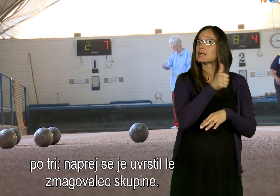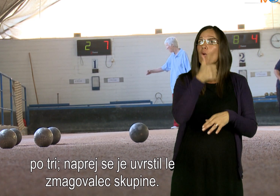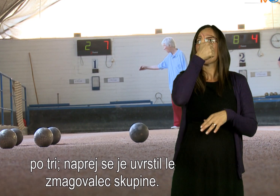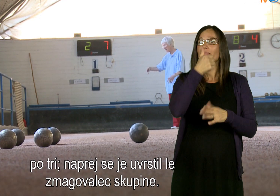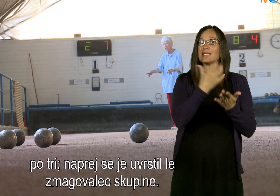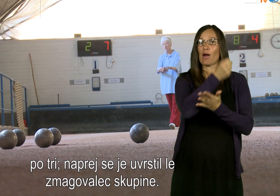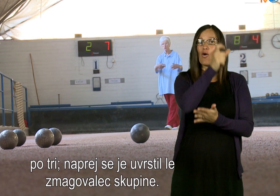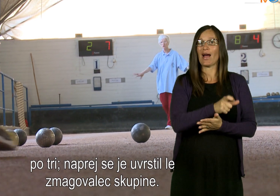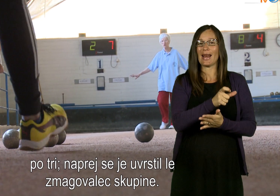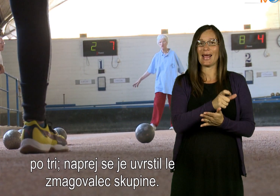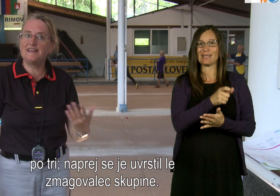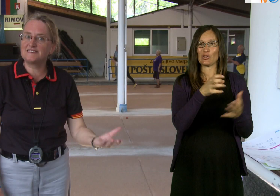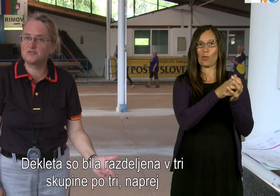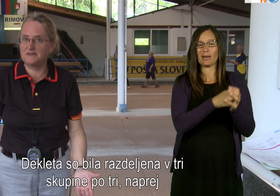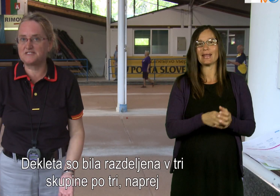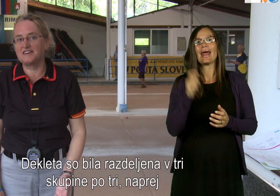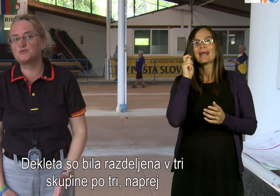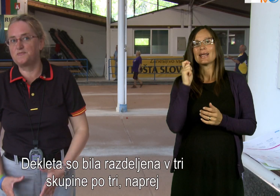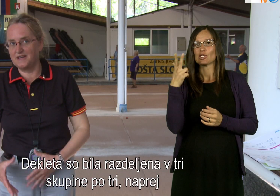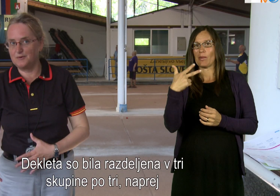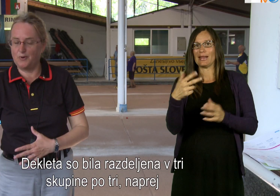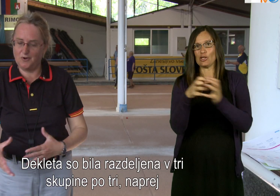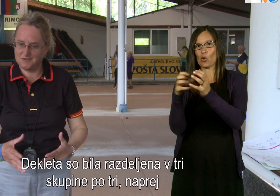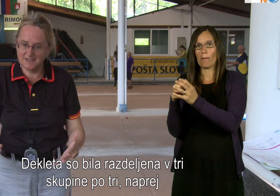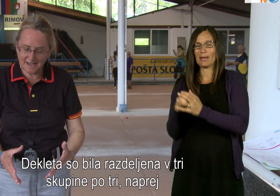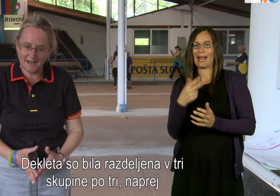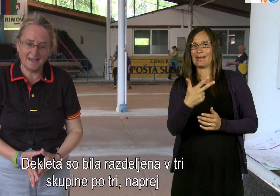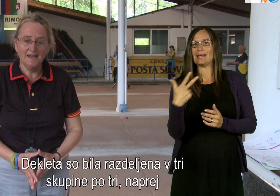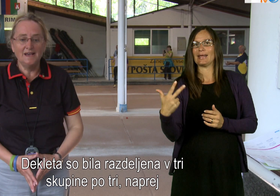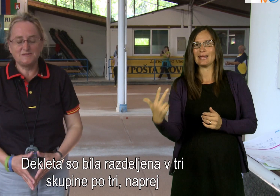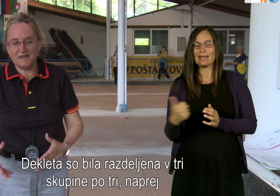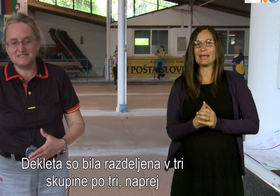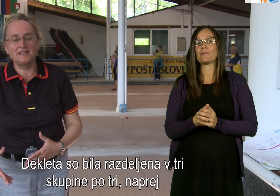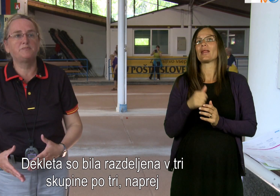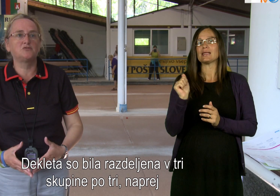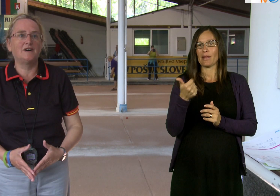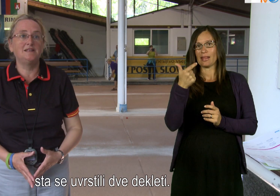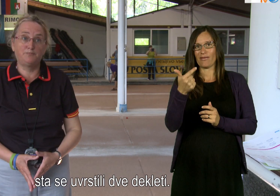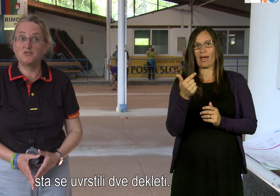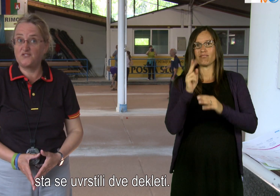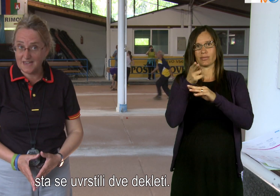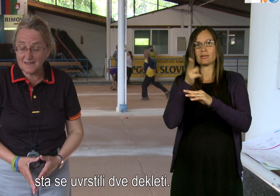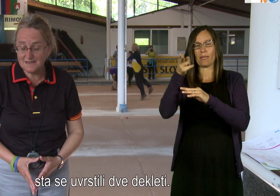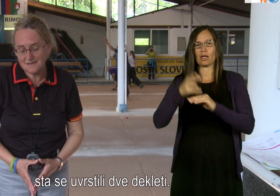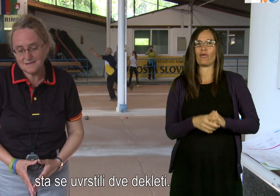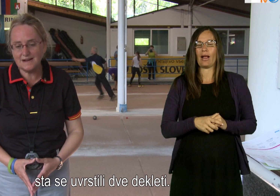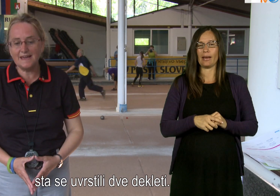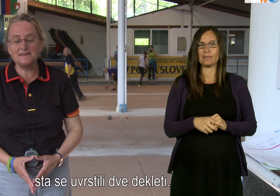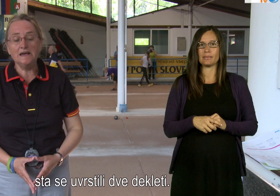samo zmagovalec skupine. Dekleta so bile v 3 skupinah po 3, spet sta napredovali po 2.